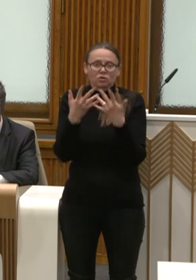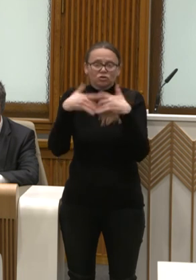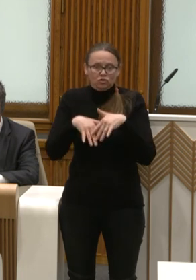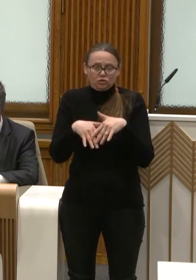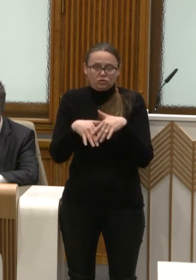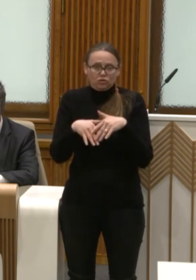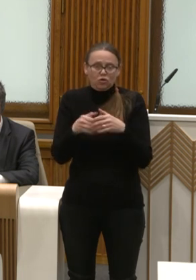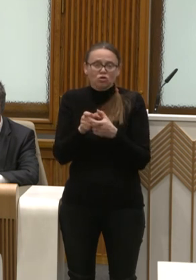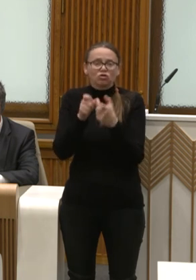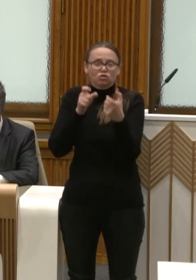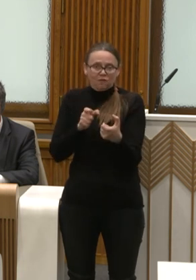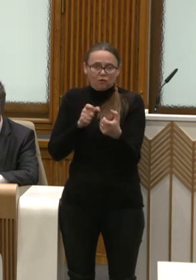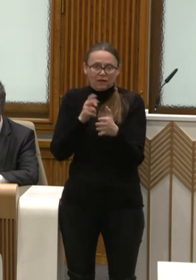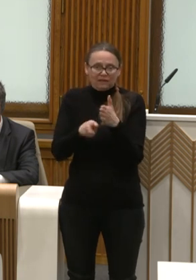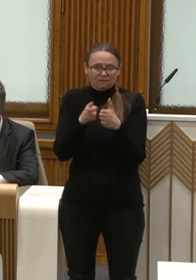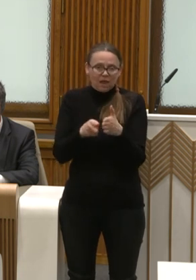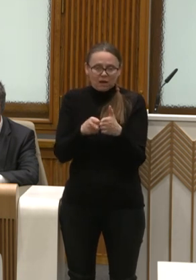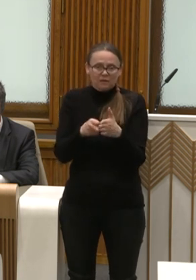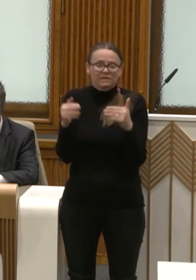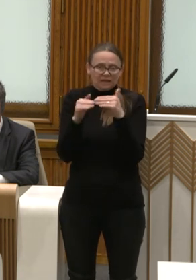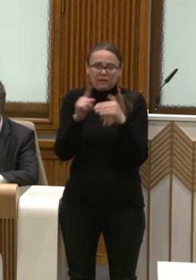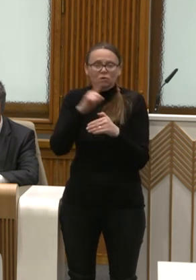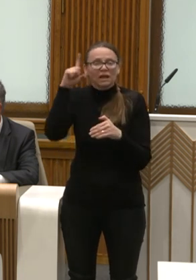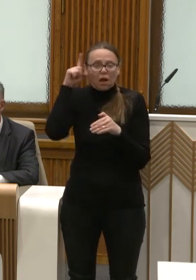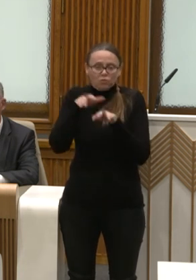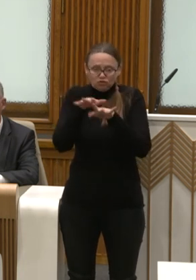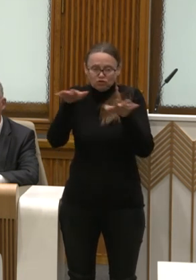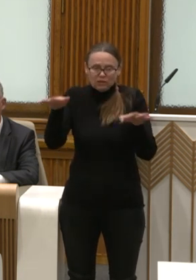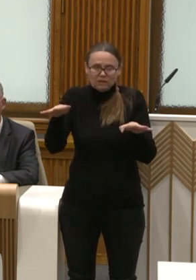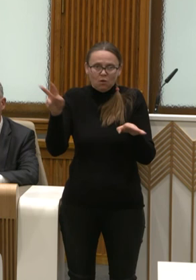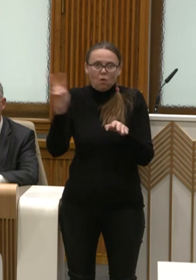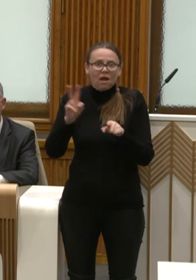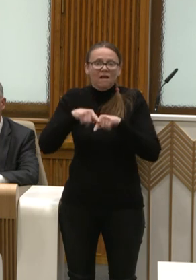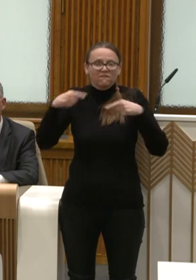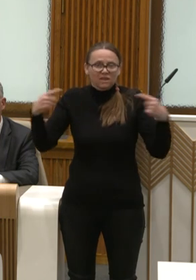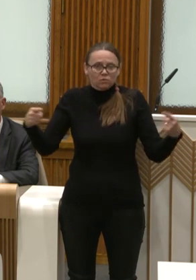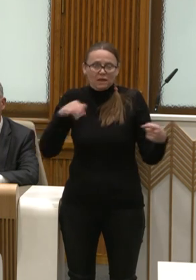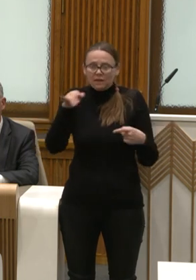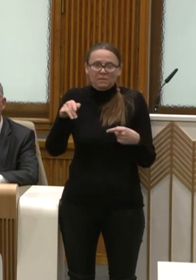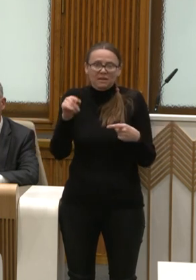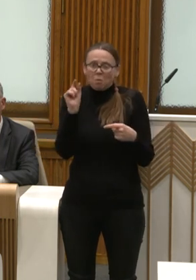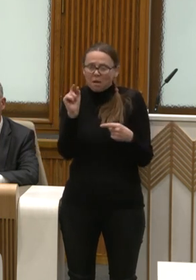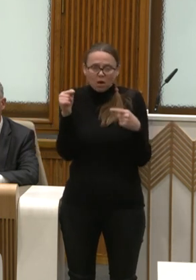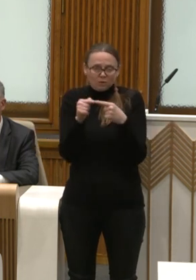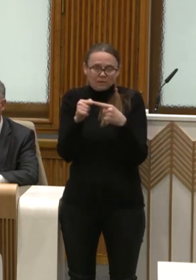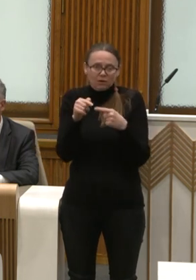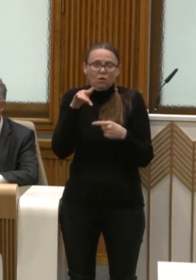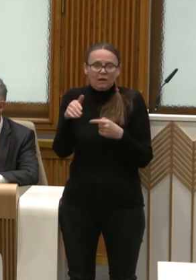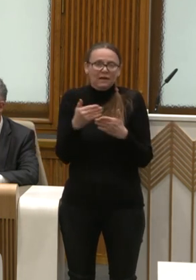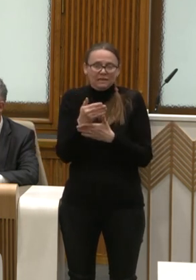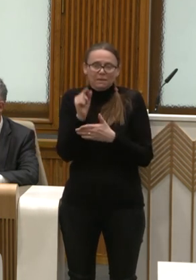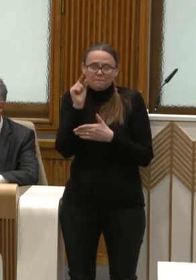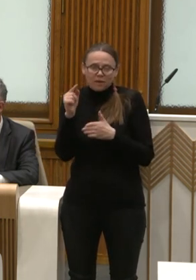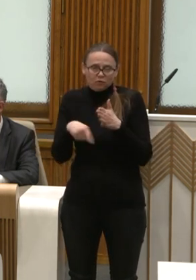si strinjamo, ni glavni širitelj virusa, ne, ker pride v zelo malo stikov. Poleg tega je gre za relativno